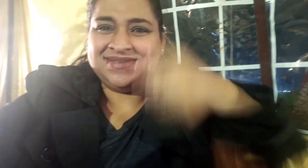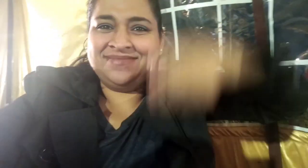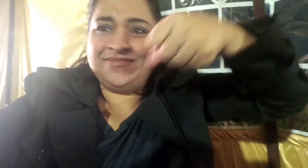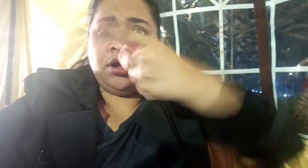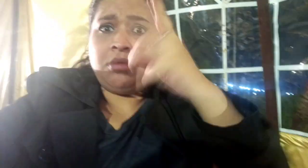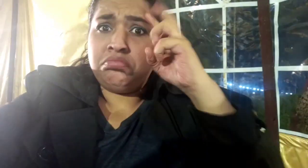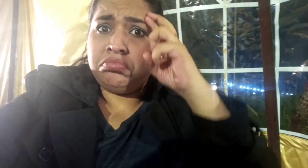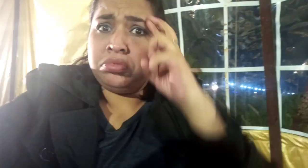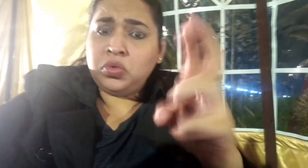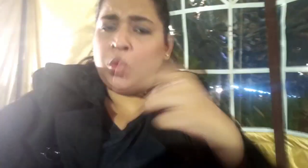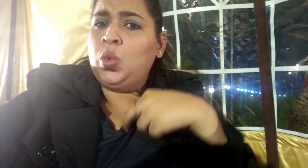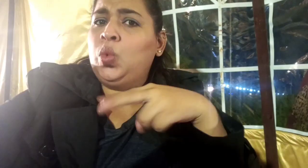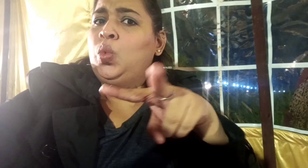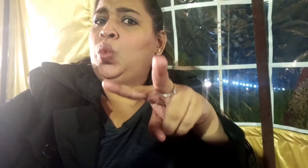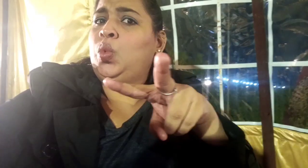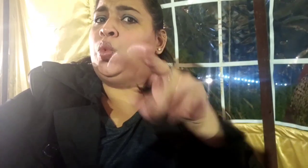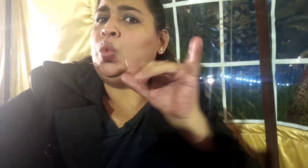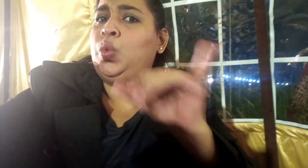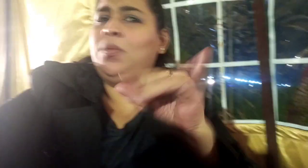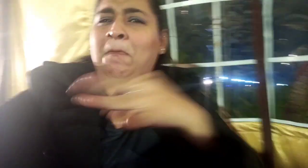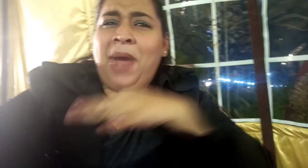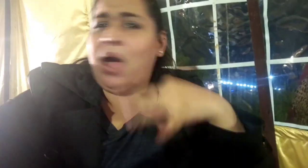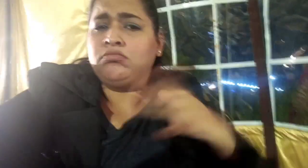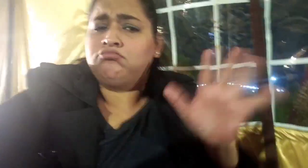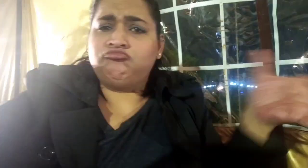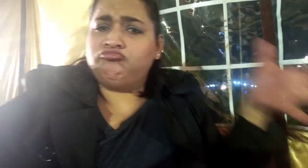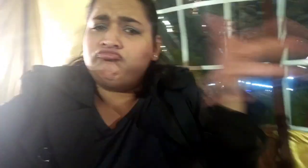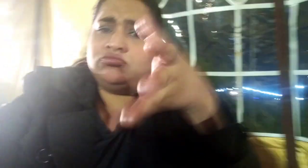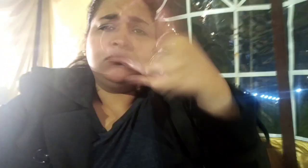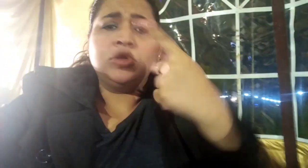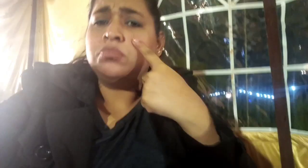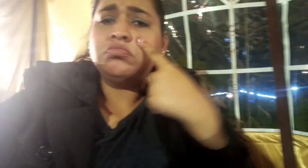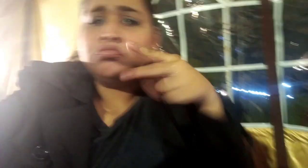जाती है। ये शायद पेशावर कोटे का पता नहीं, लेकिन है कोई पठान है।